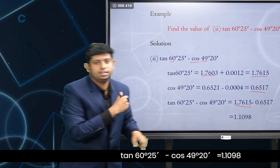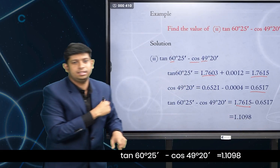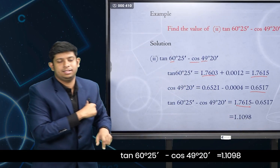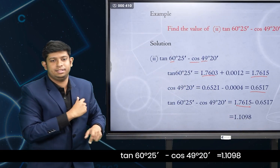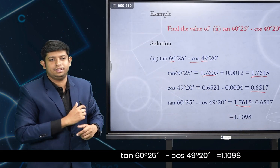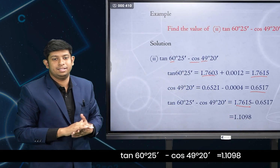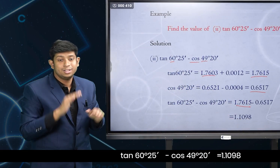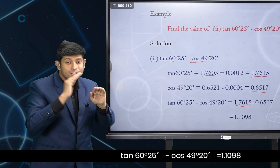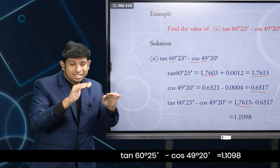1.1098.